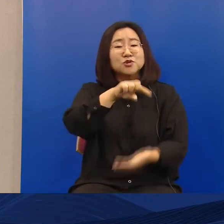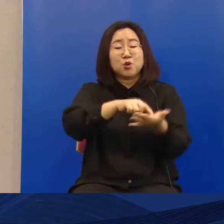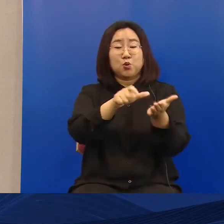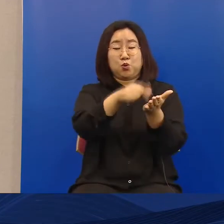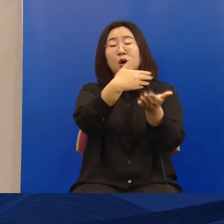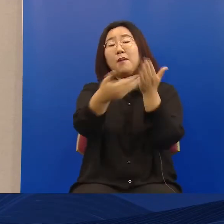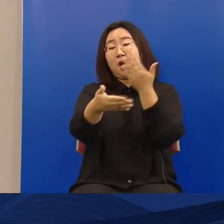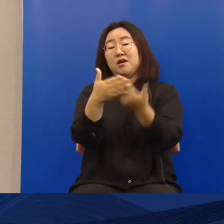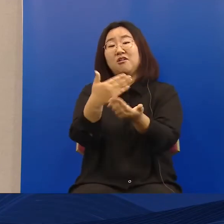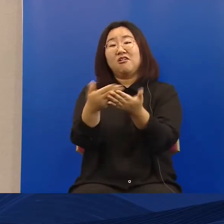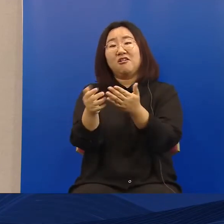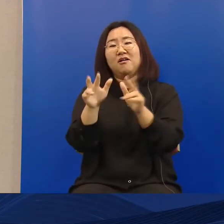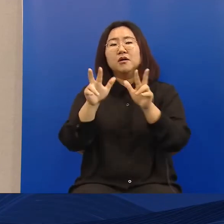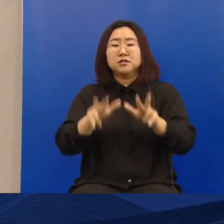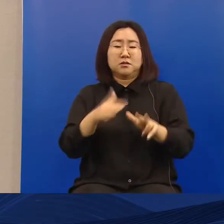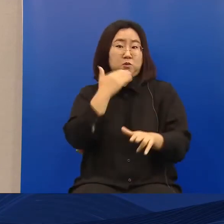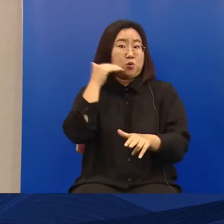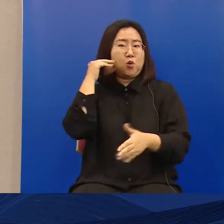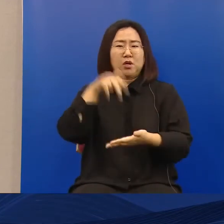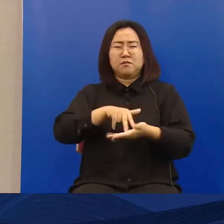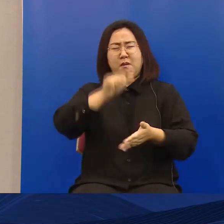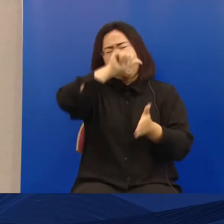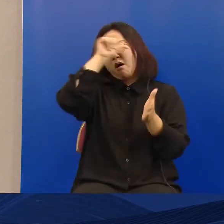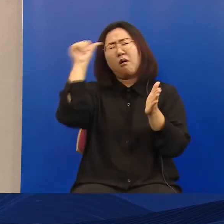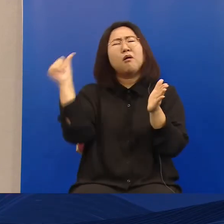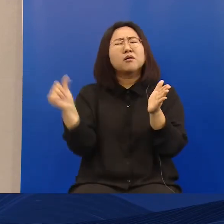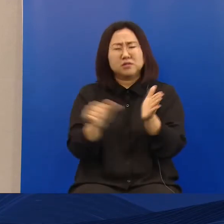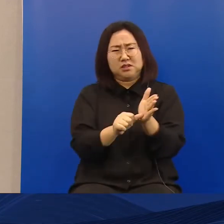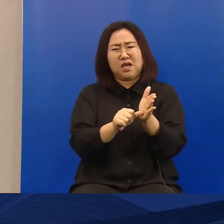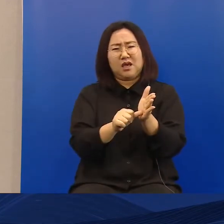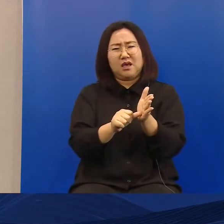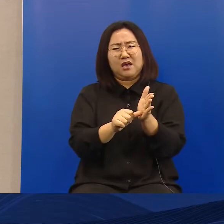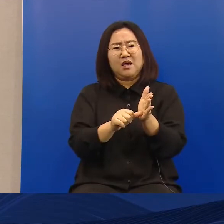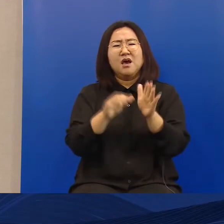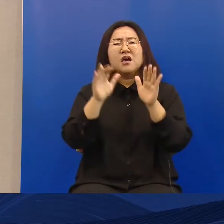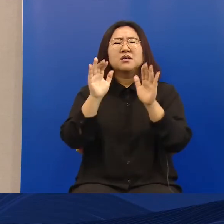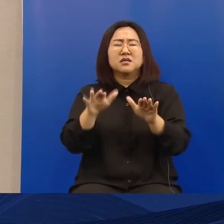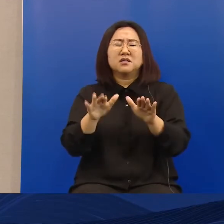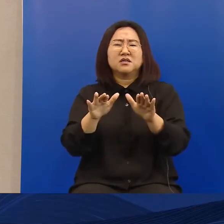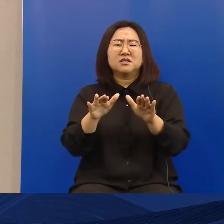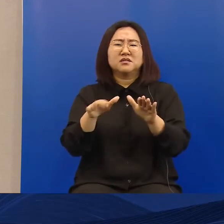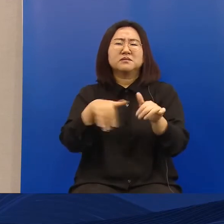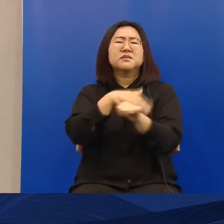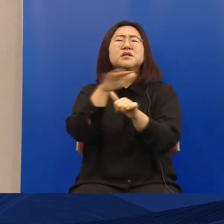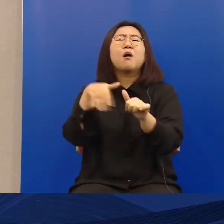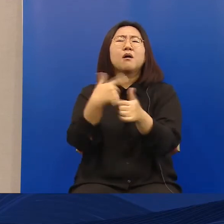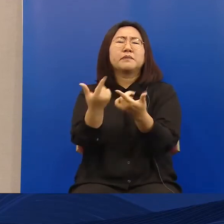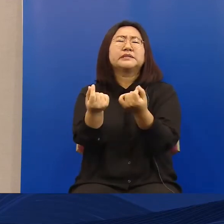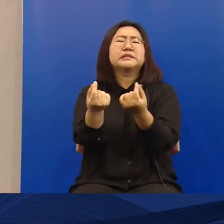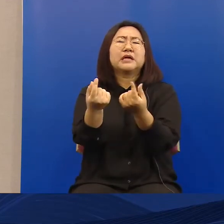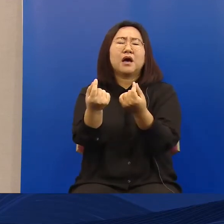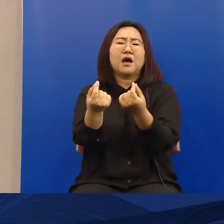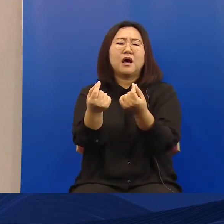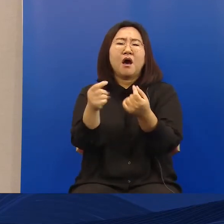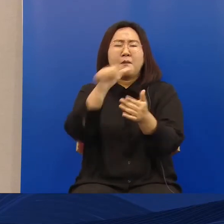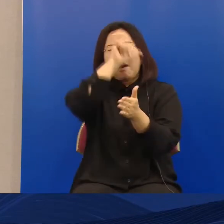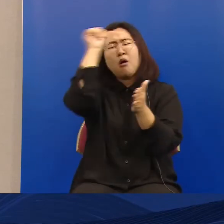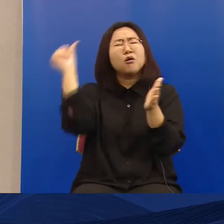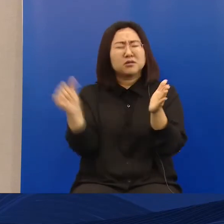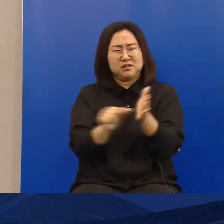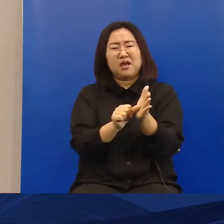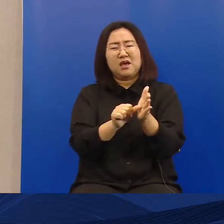가졌는데 우리 농인분들은 평생을 마치 이런 무성 영화의 세계와 같은 현실